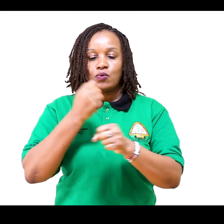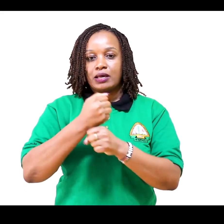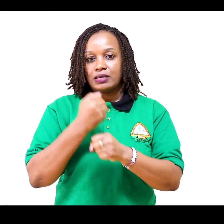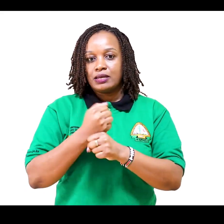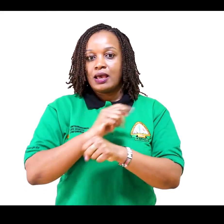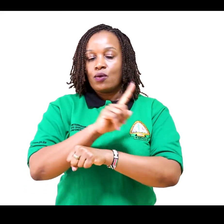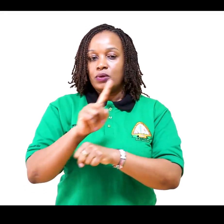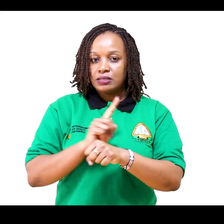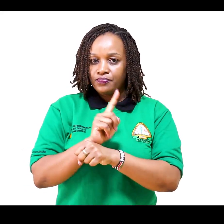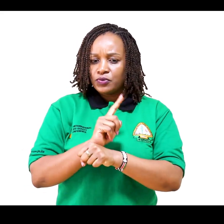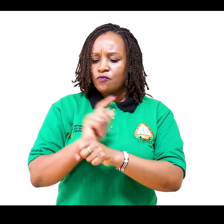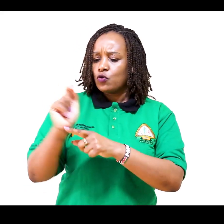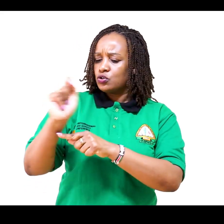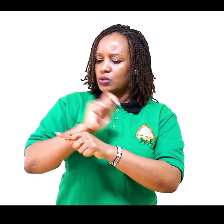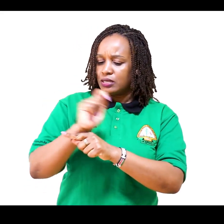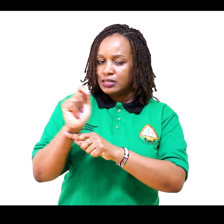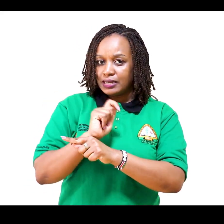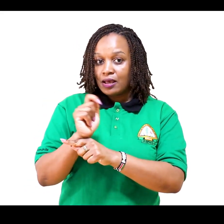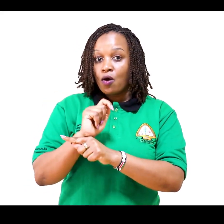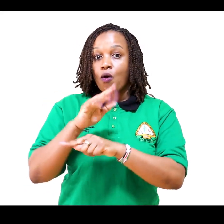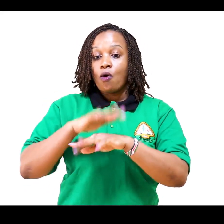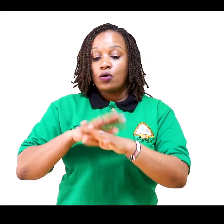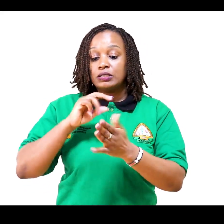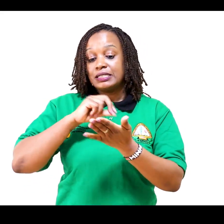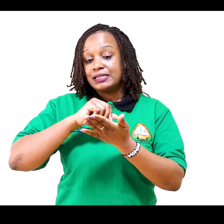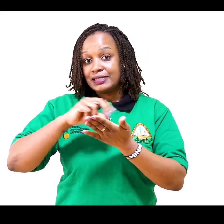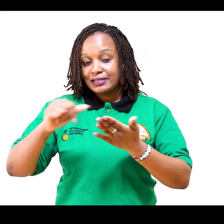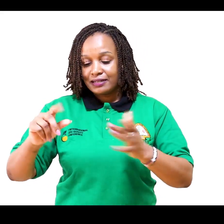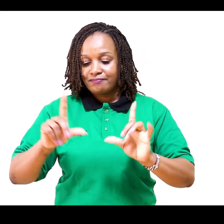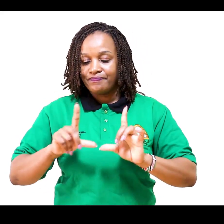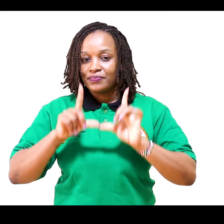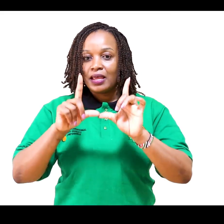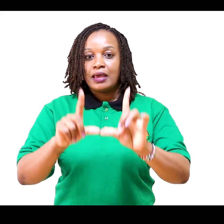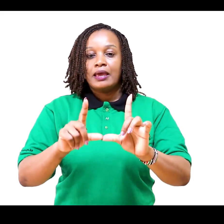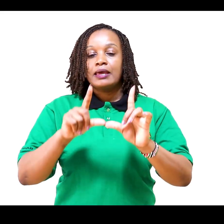za kazi. Kwa mafunzo juu ya uidhinishaji wa mbegu na ulinzi wa